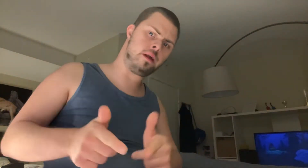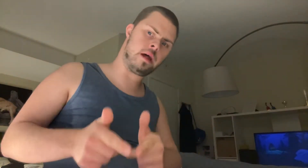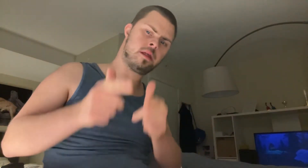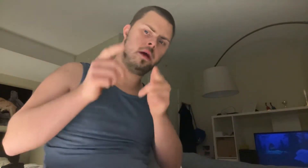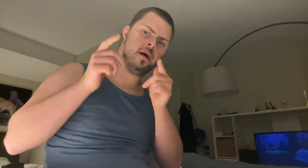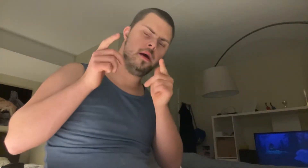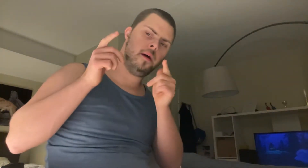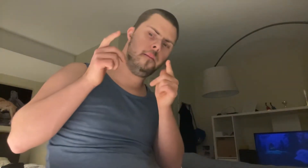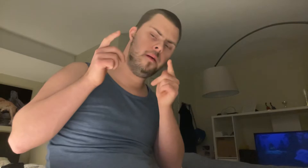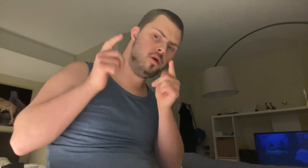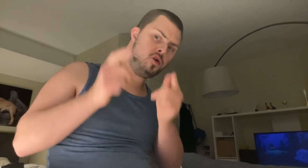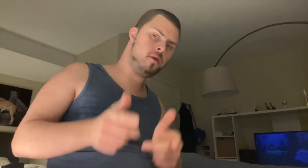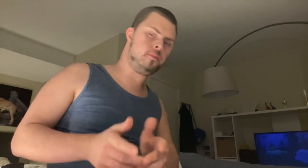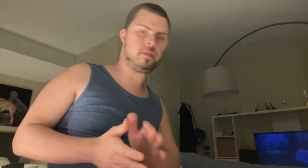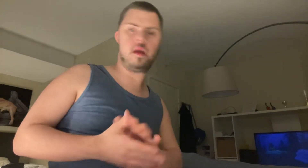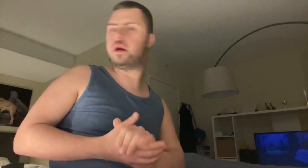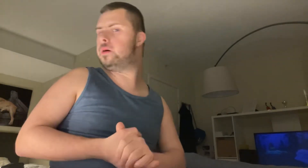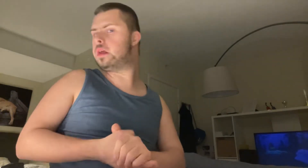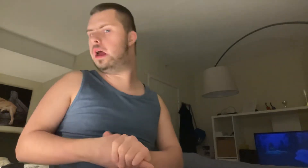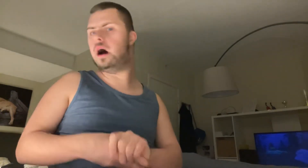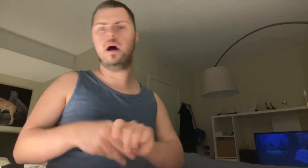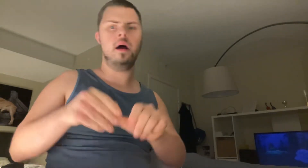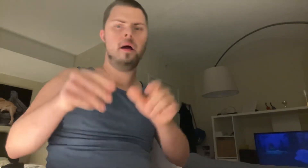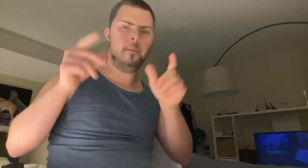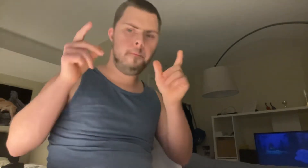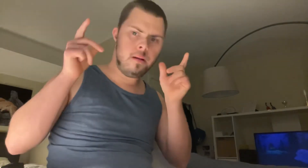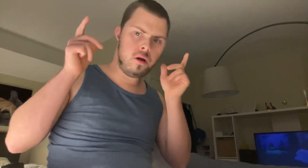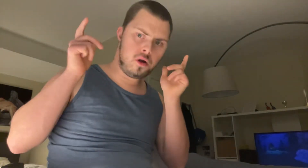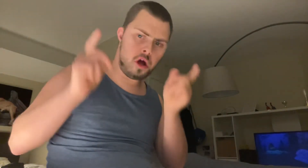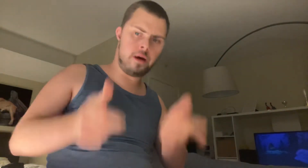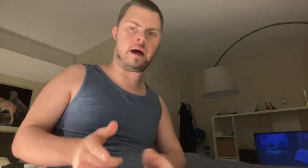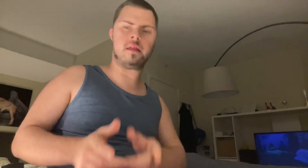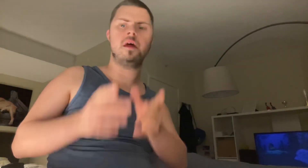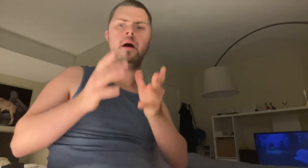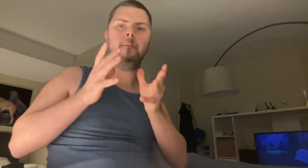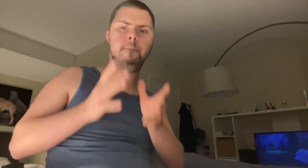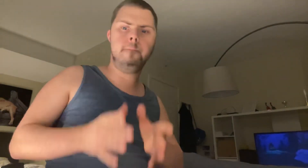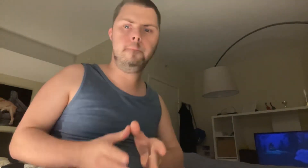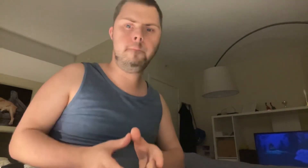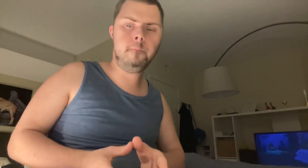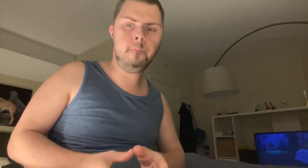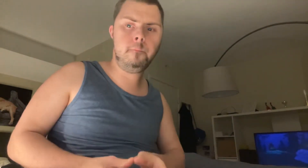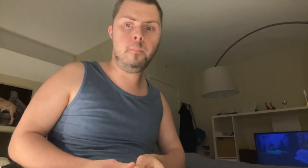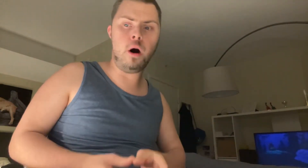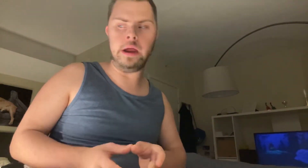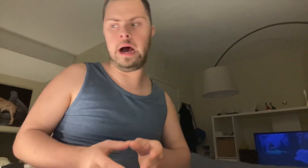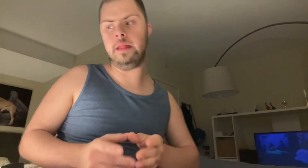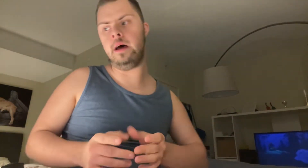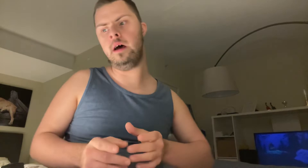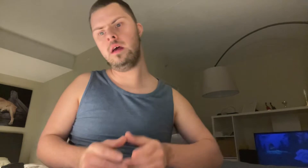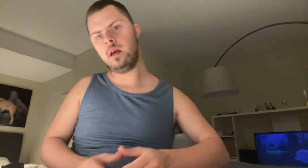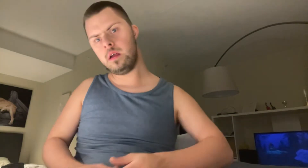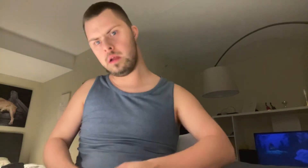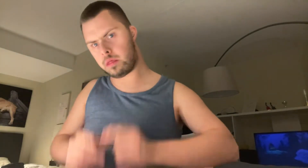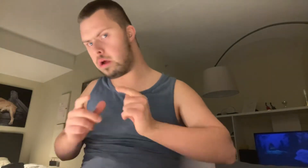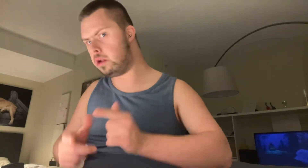Lördags, nu kan man säga, lördags morgon. Det ska du